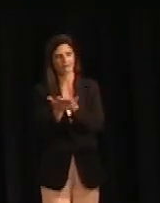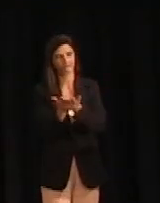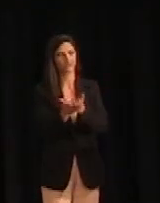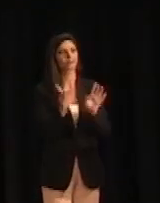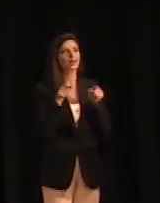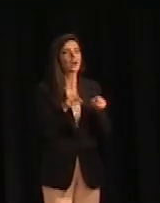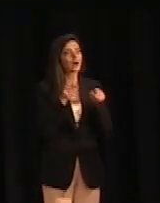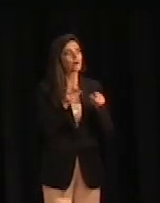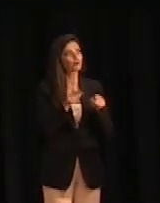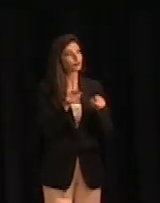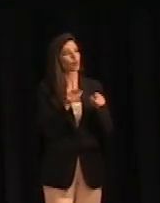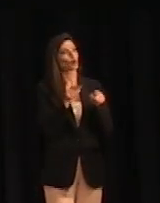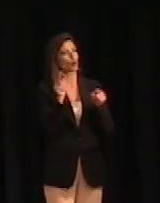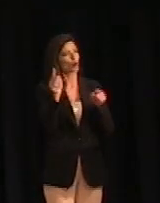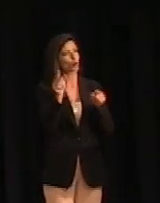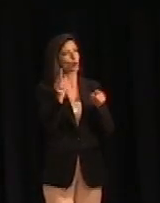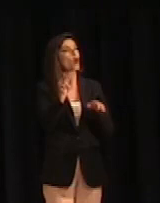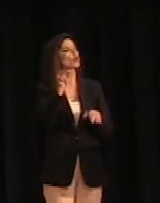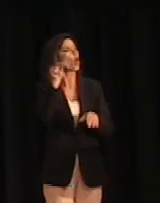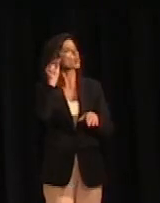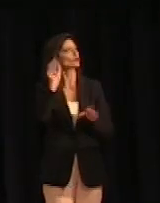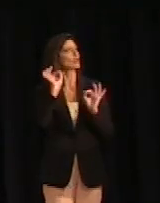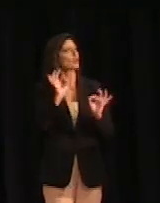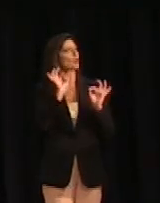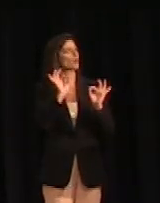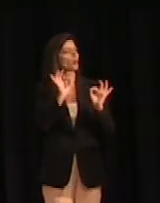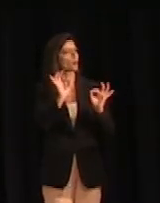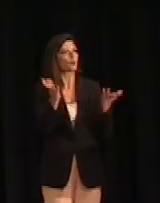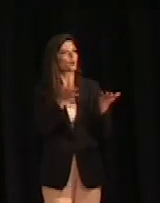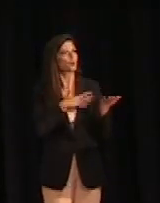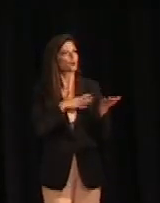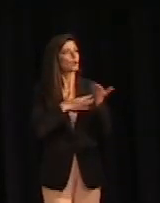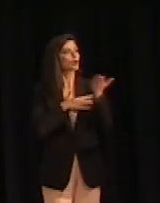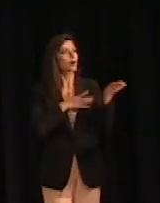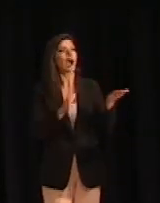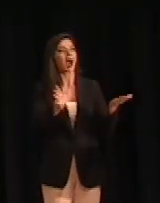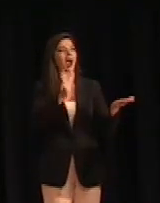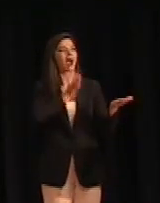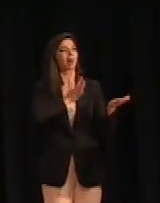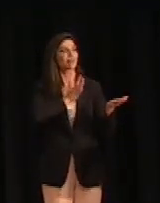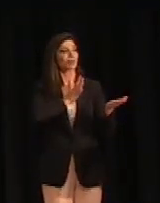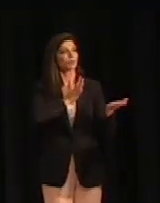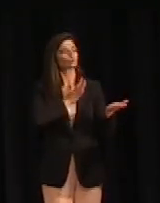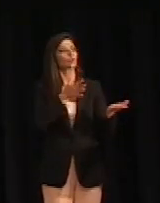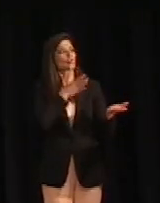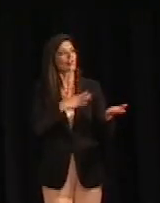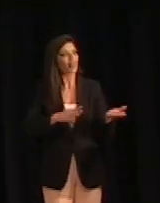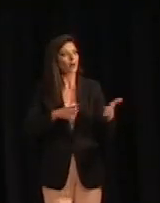Στόχος της Ορθόδοξης πίστης είναι να μετατρέψει τον άνθρωπο σε Θεό από αυτήν τη